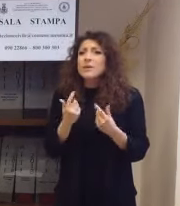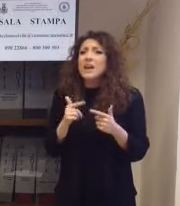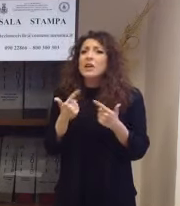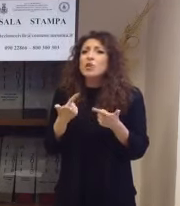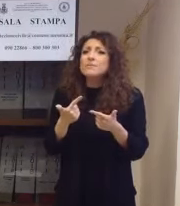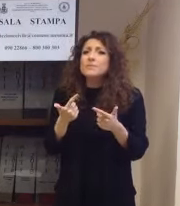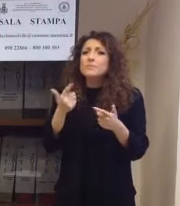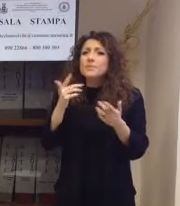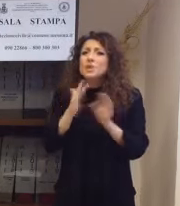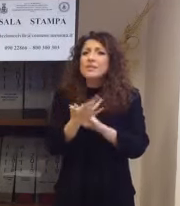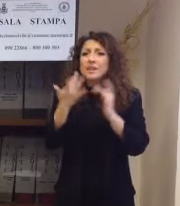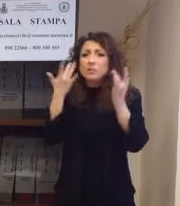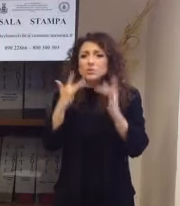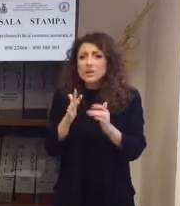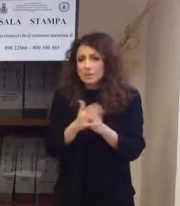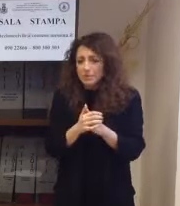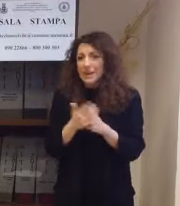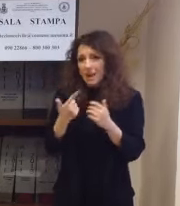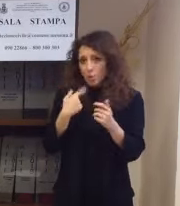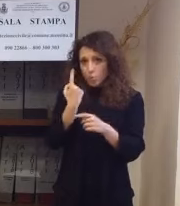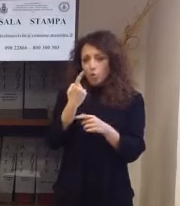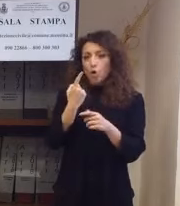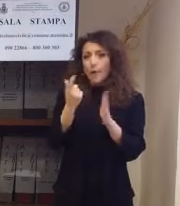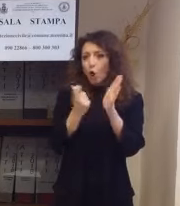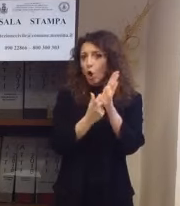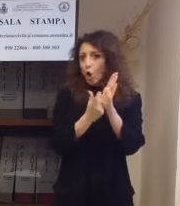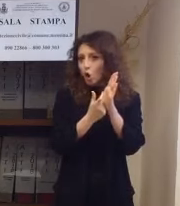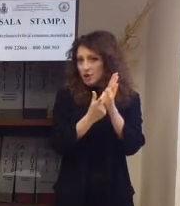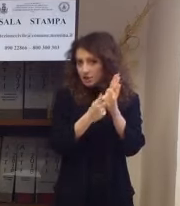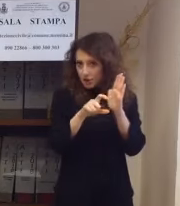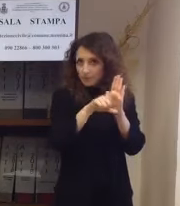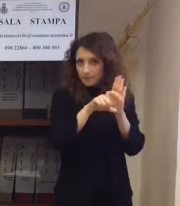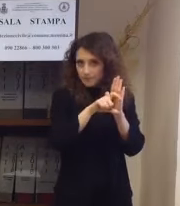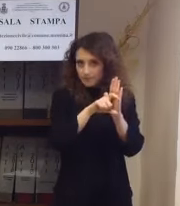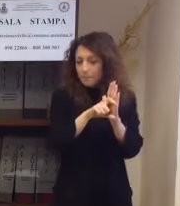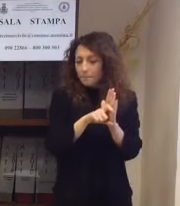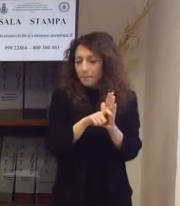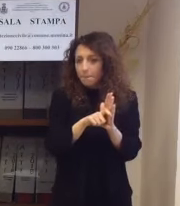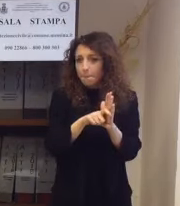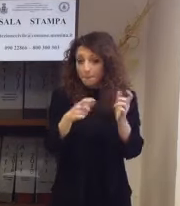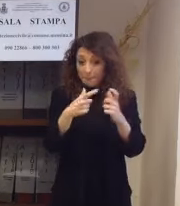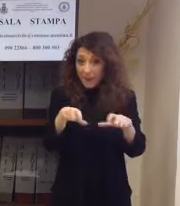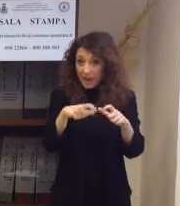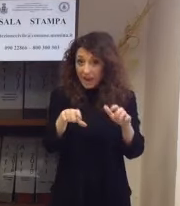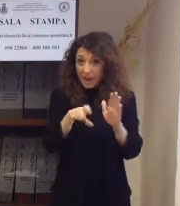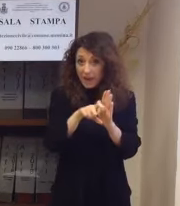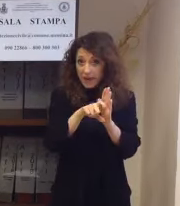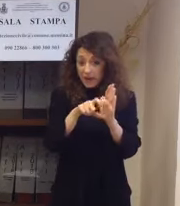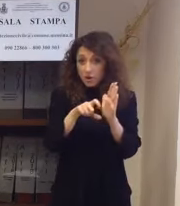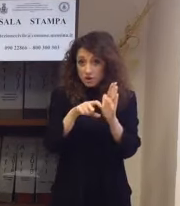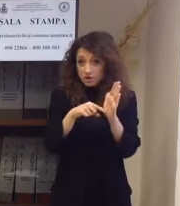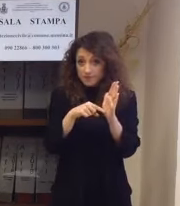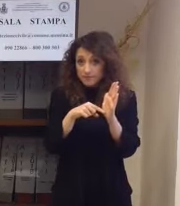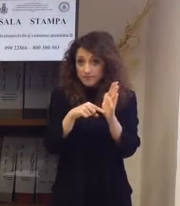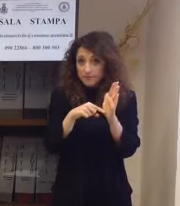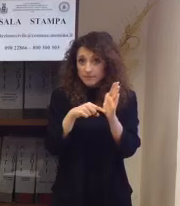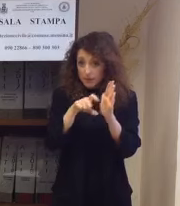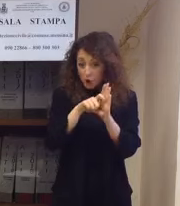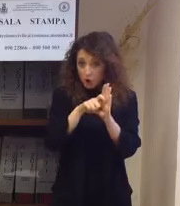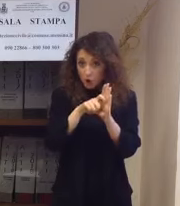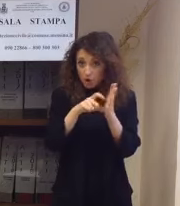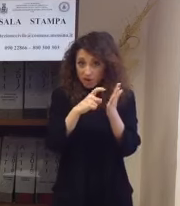Perché una deve generare il codice, questo lo devi spiegare tu questi passaggi, deve generare il codice, poi dopo